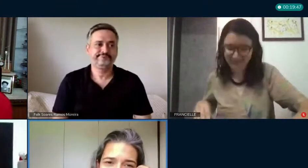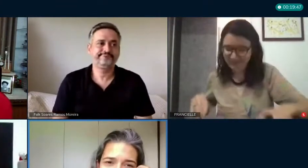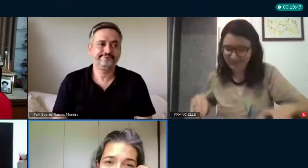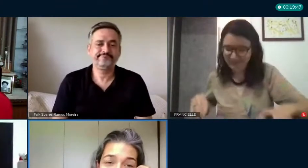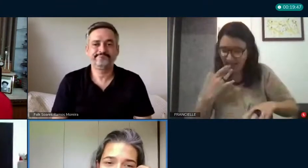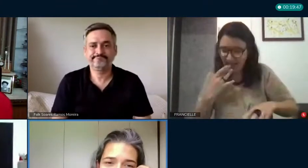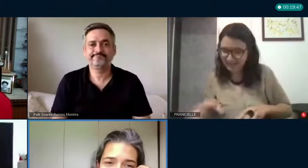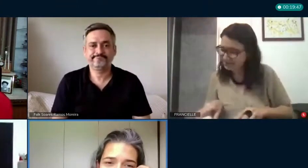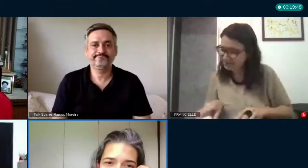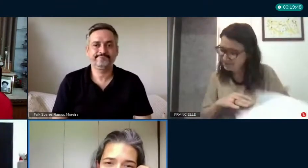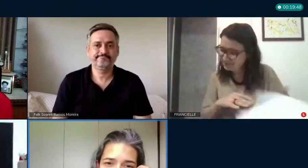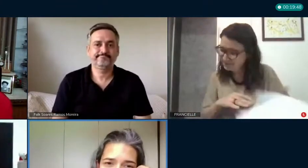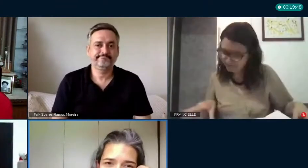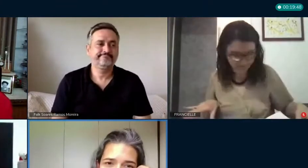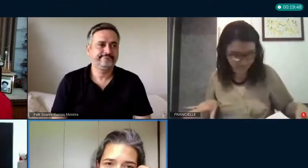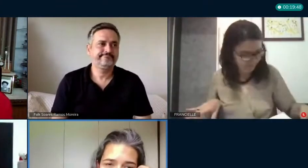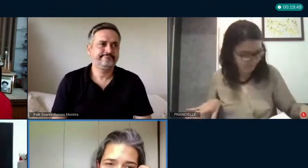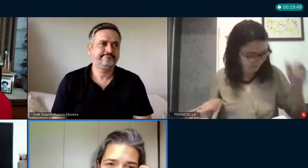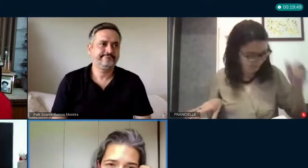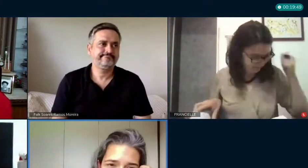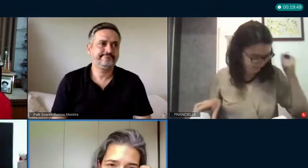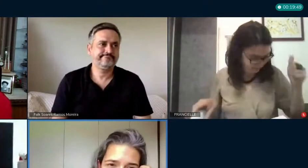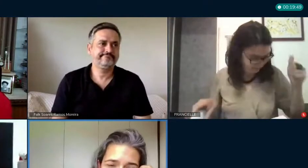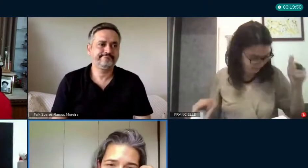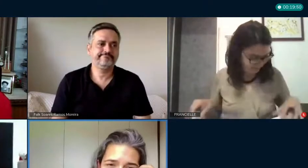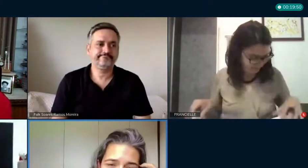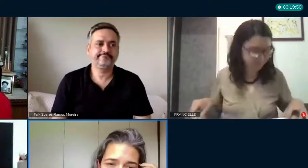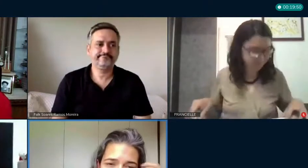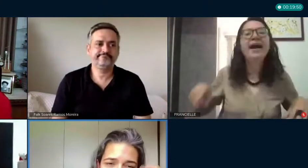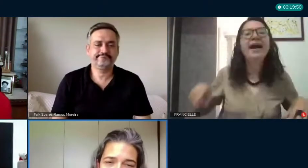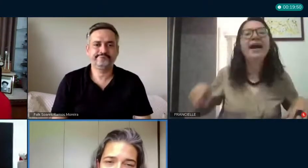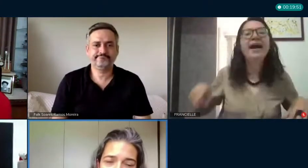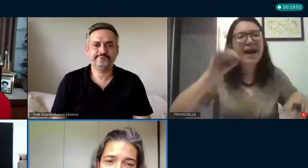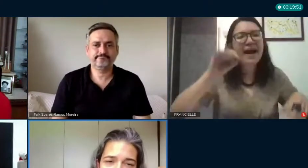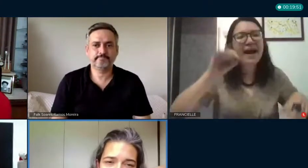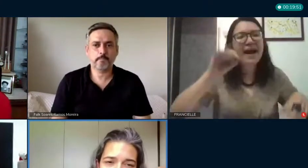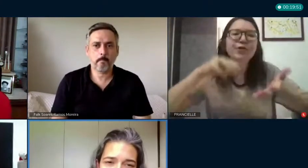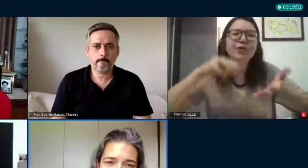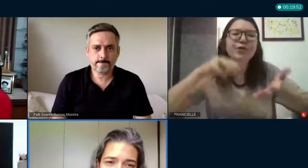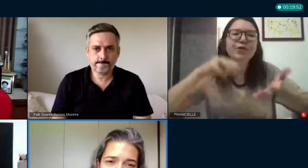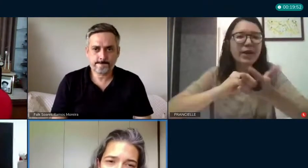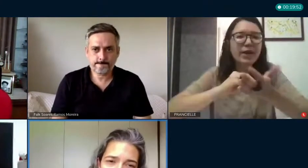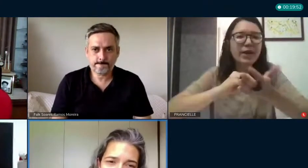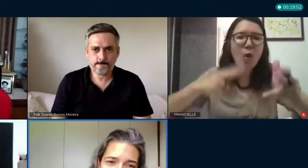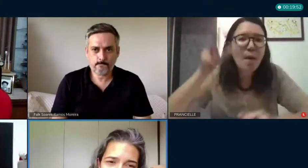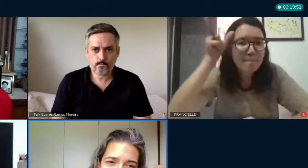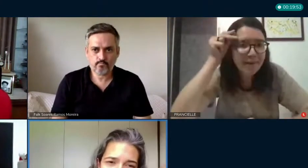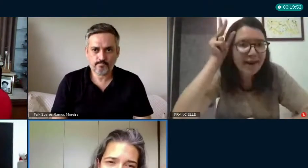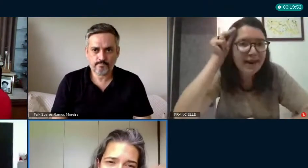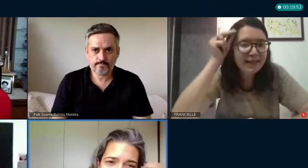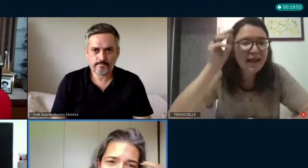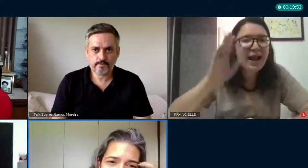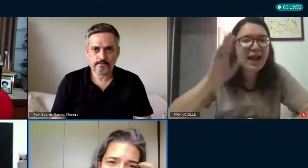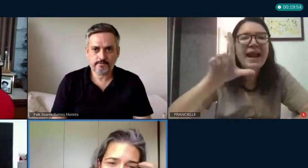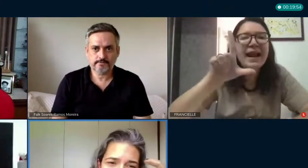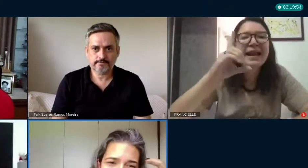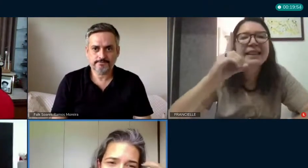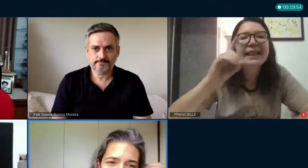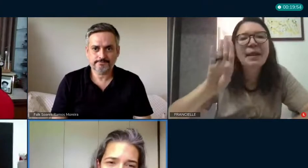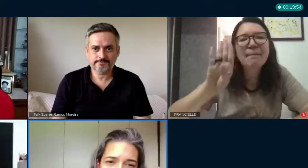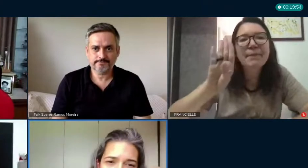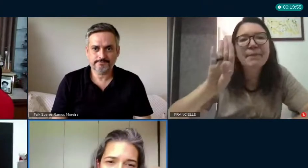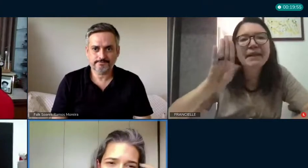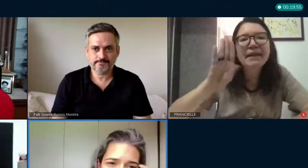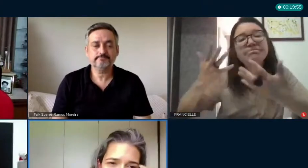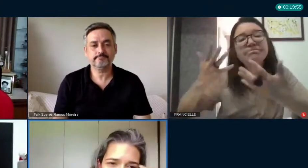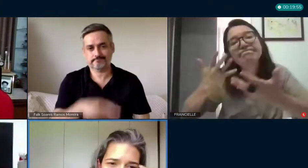E como que isso se dá na sua pesquisa? Foi só assim um momento que eu usei para